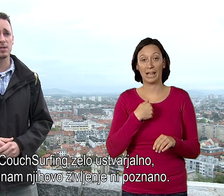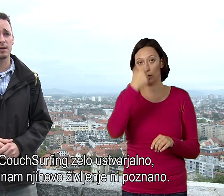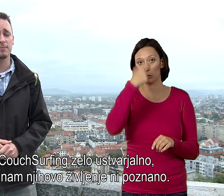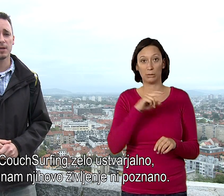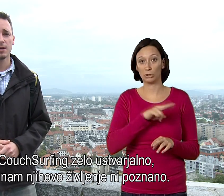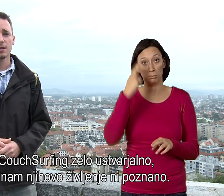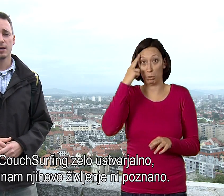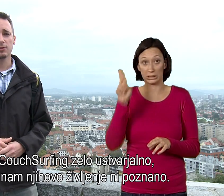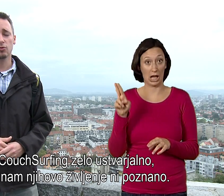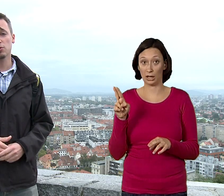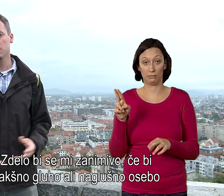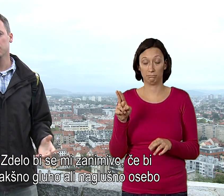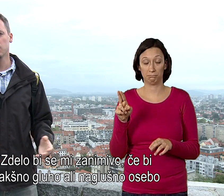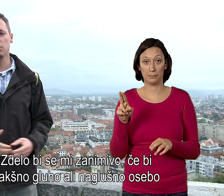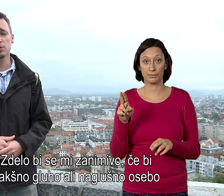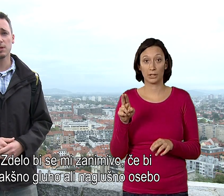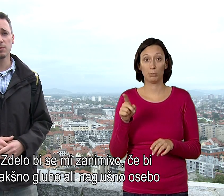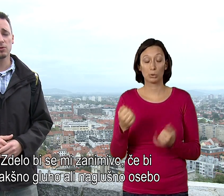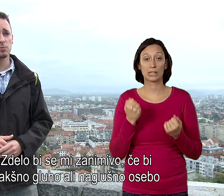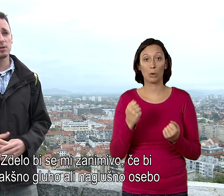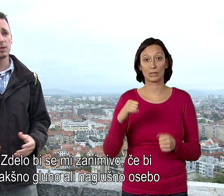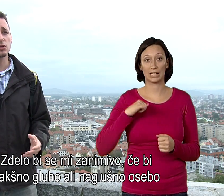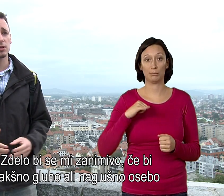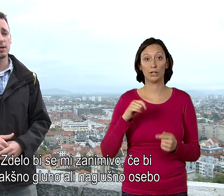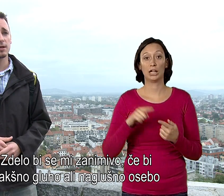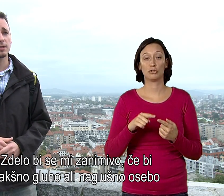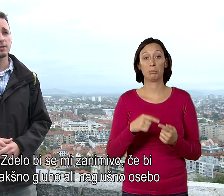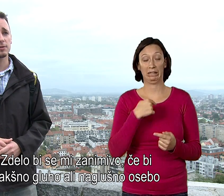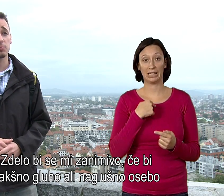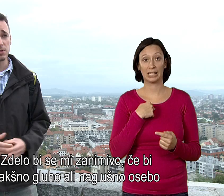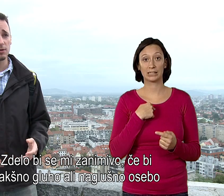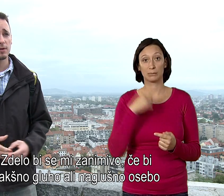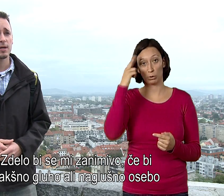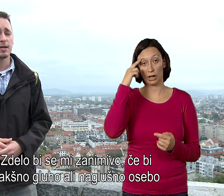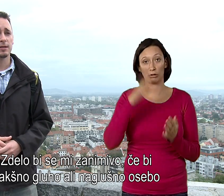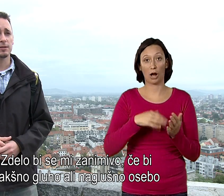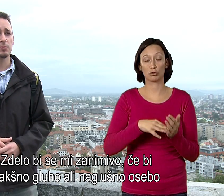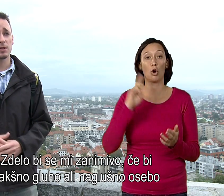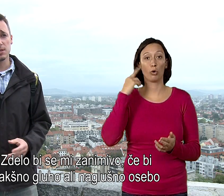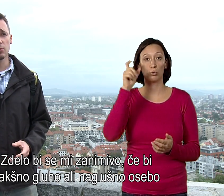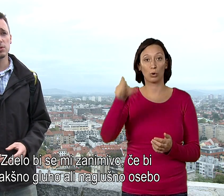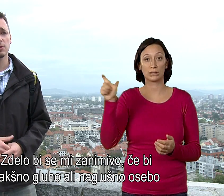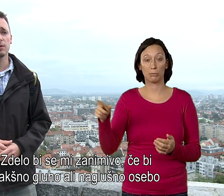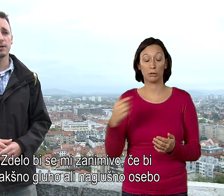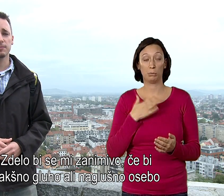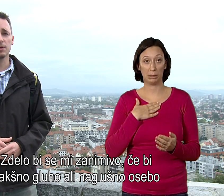poznana. Tako da bi bilo zanimivo, če bi kakšnega spoznal, da bi ga recimo gostil, da